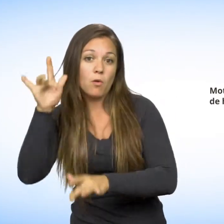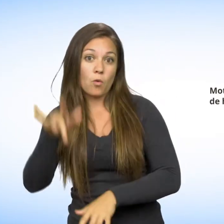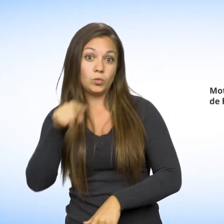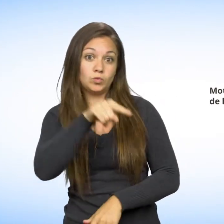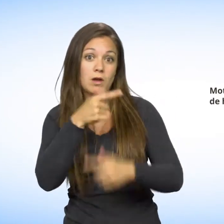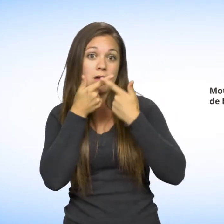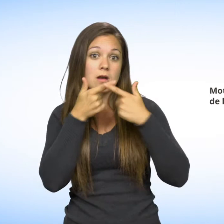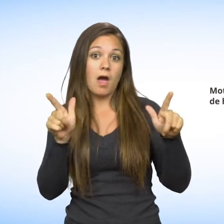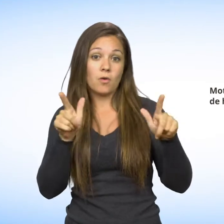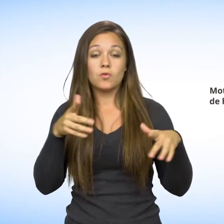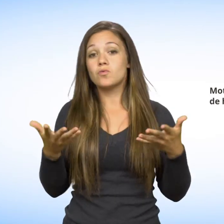ou de votre accent